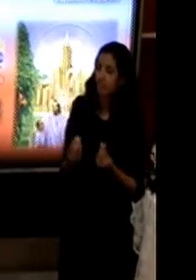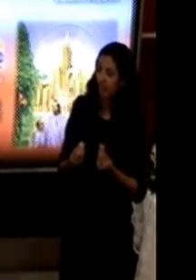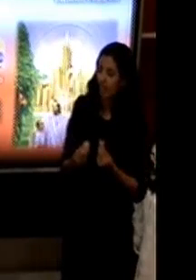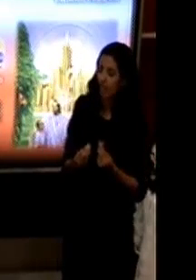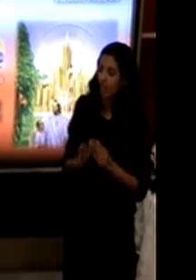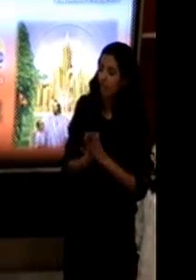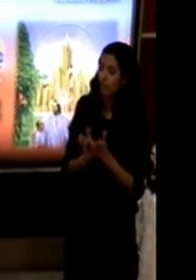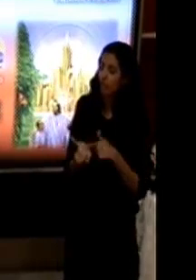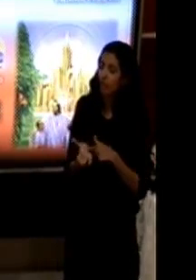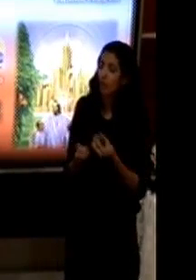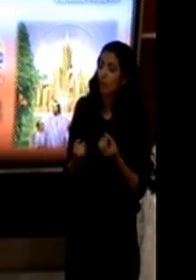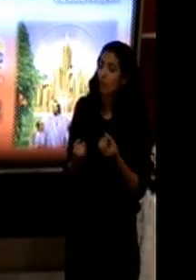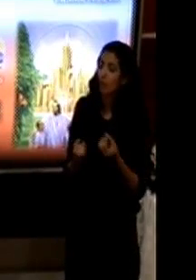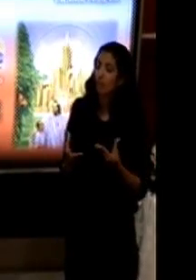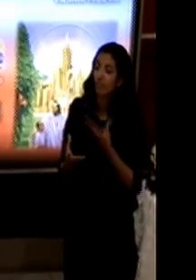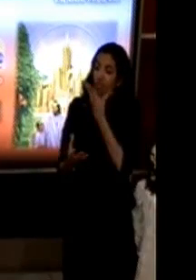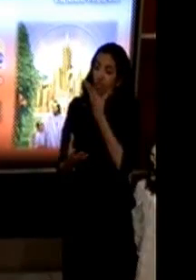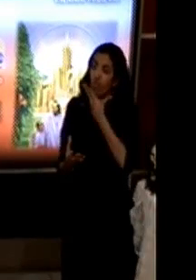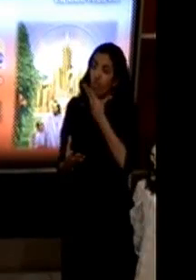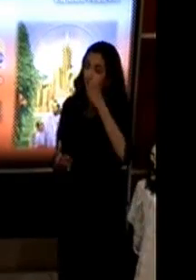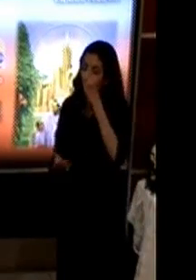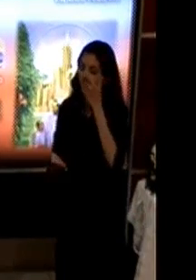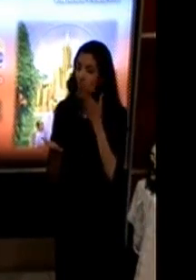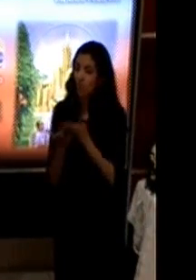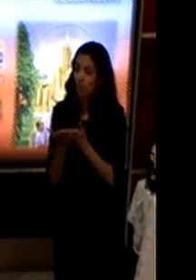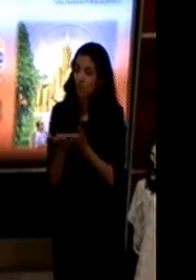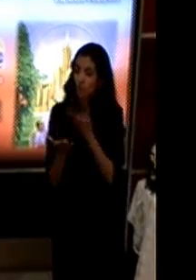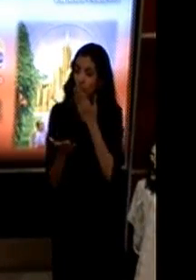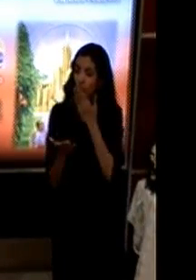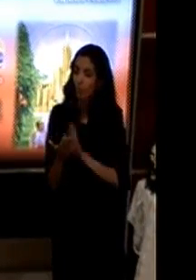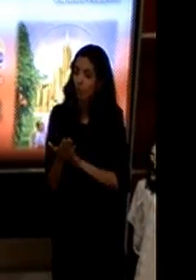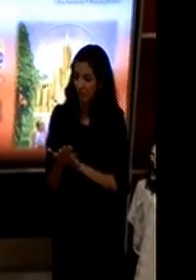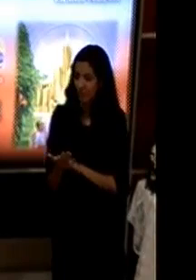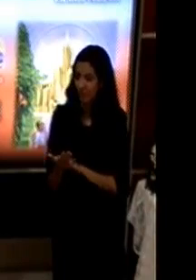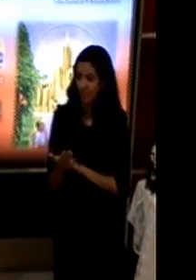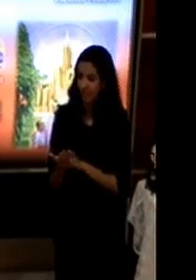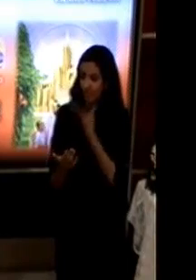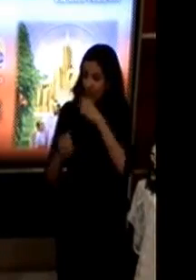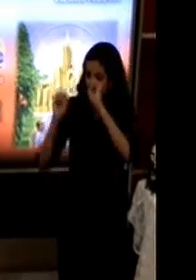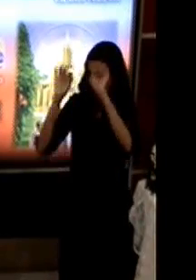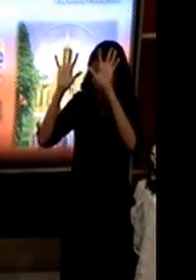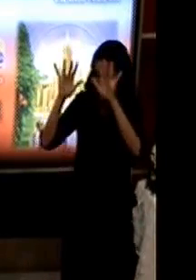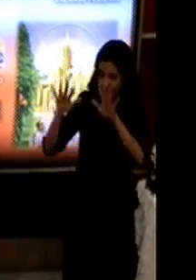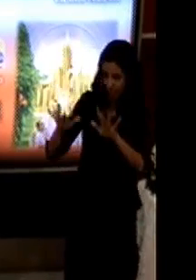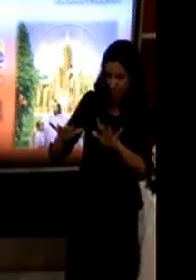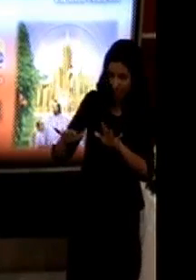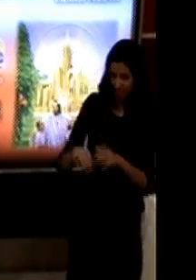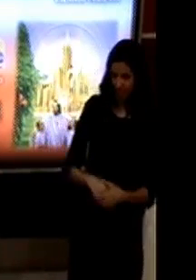dice, porque Jehová tu Dios lo ha prometido. Que el Señor nos bendiga. Amén.